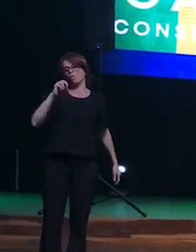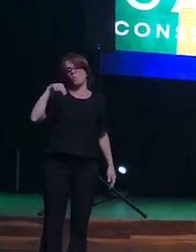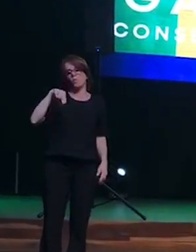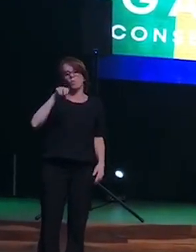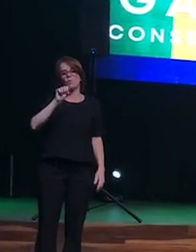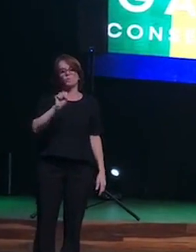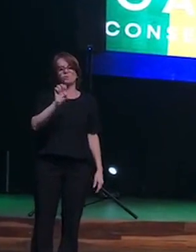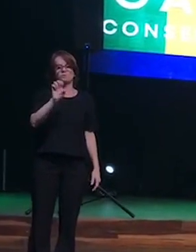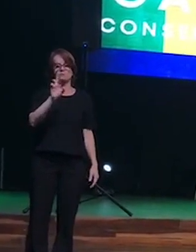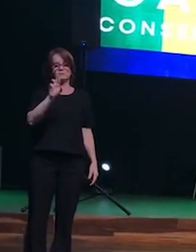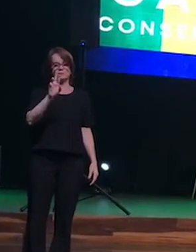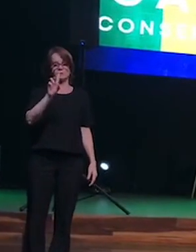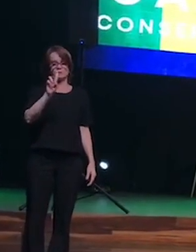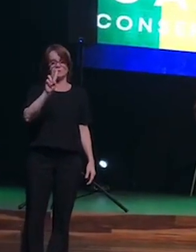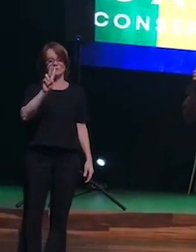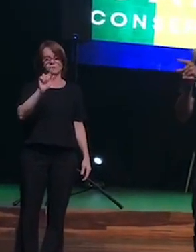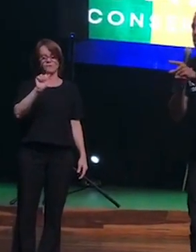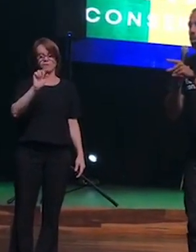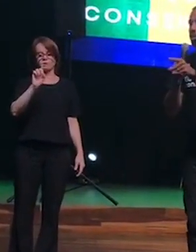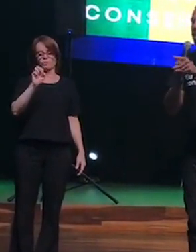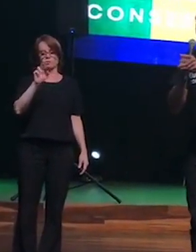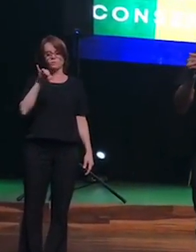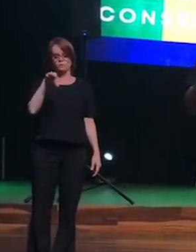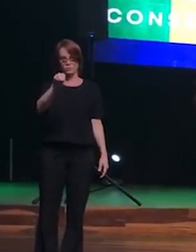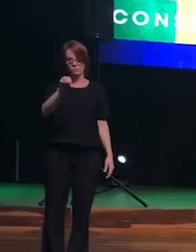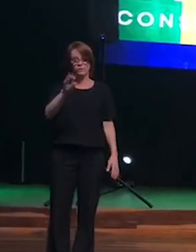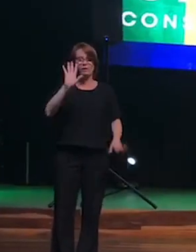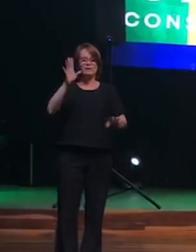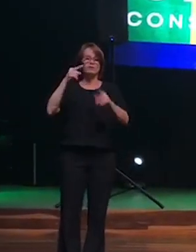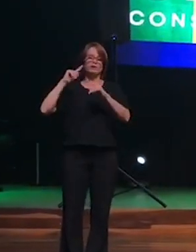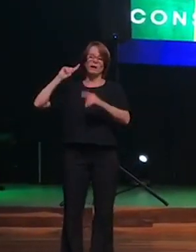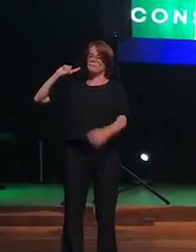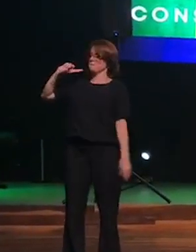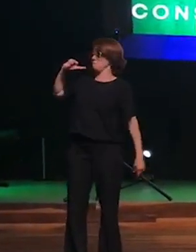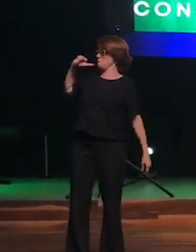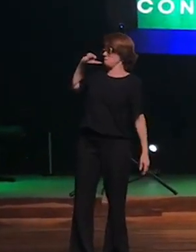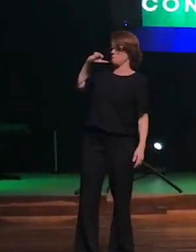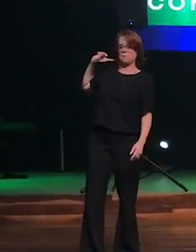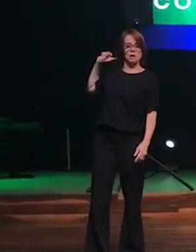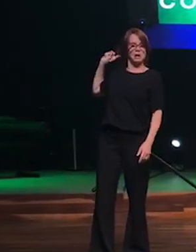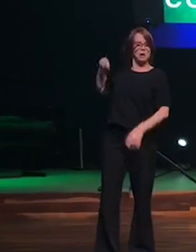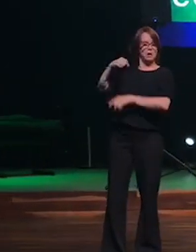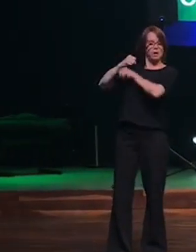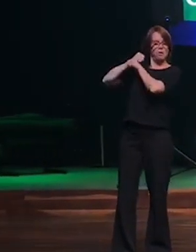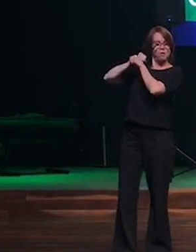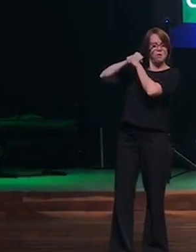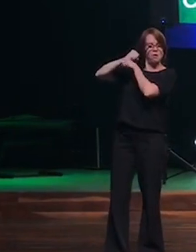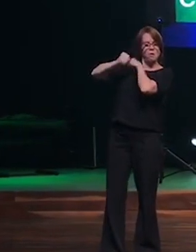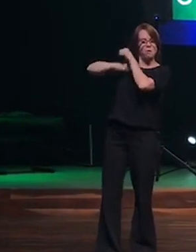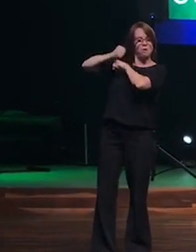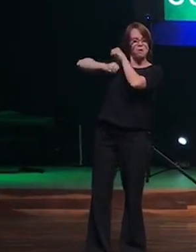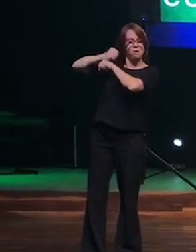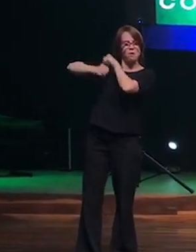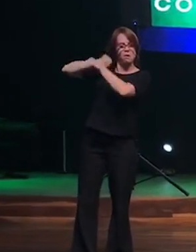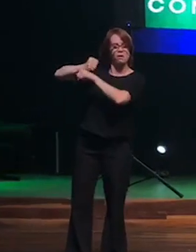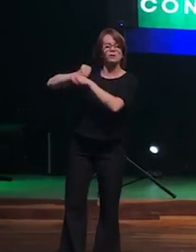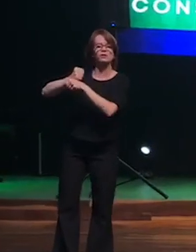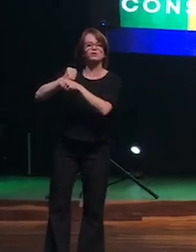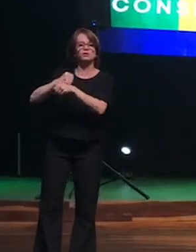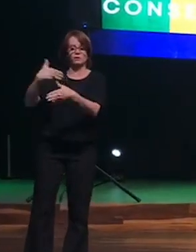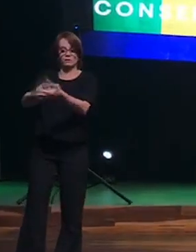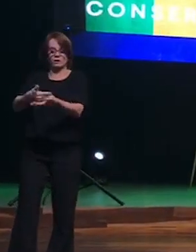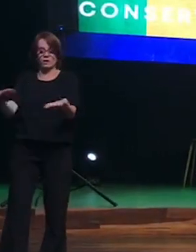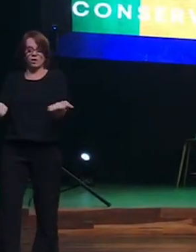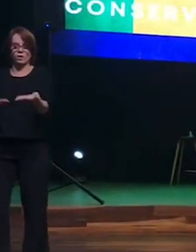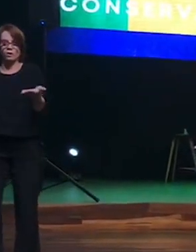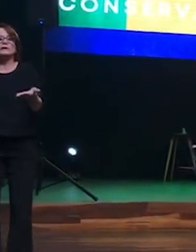Dentre esses milhares de anos que nos trouxeram até aqui, há direitos que se sobrepõem